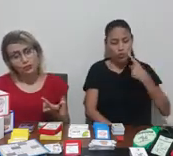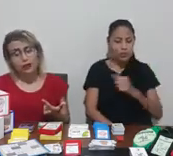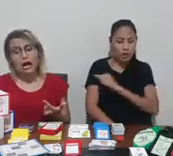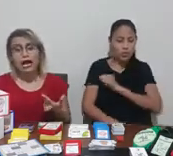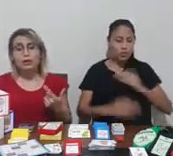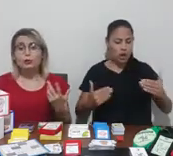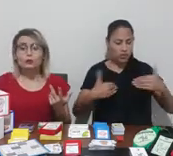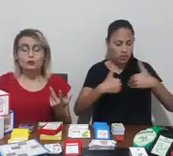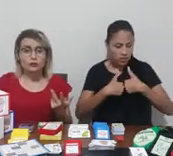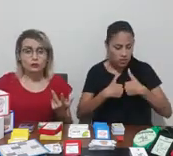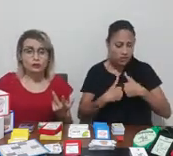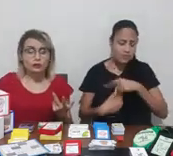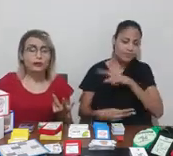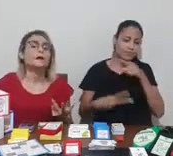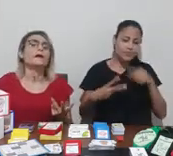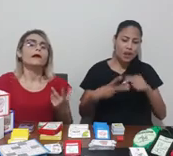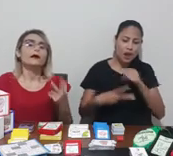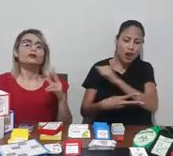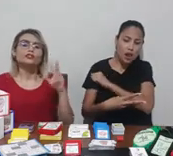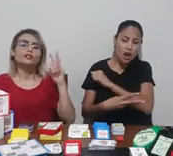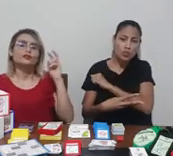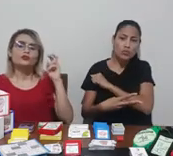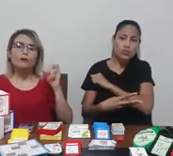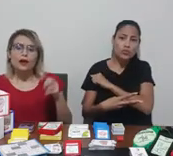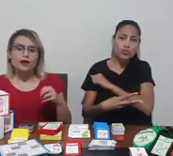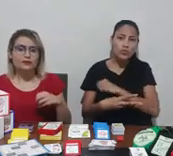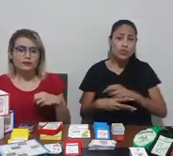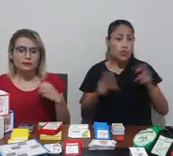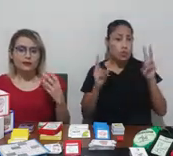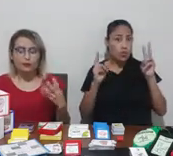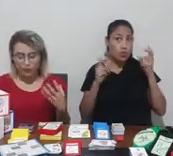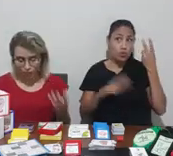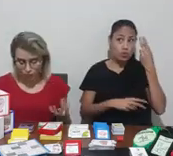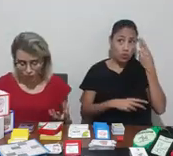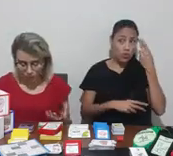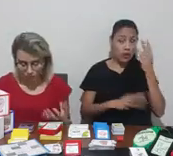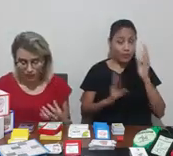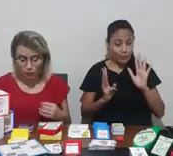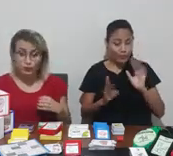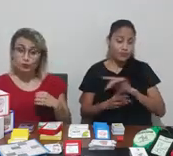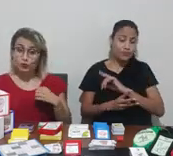autistas, alunos, né? Os ditos normais, né? Como a gente